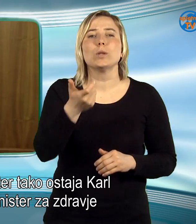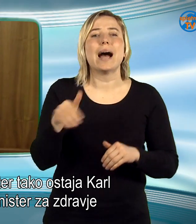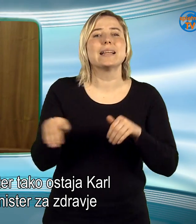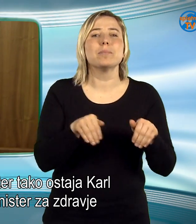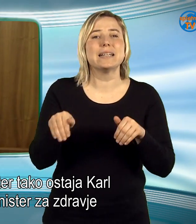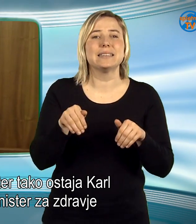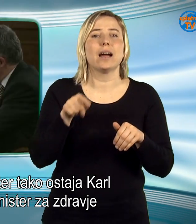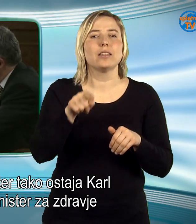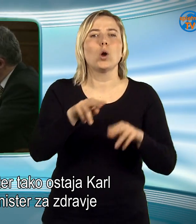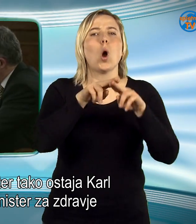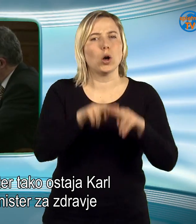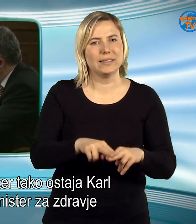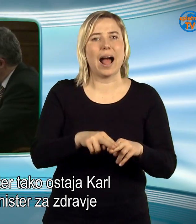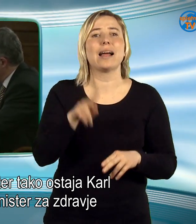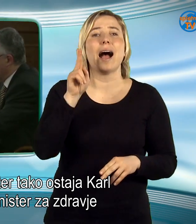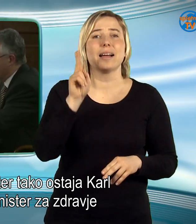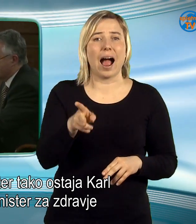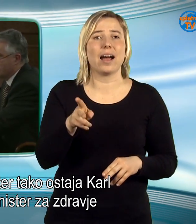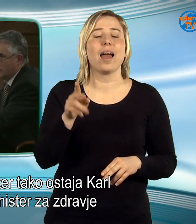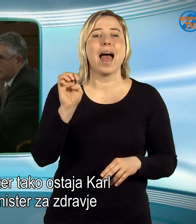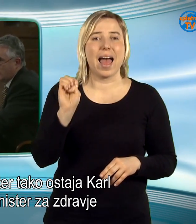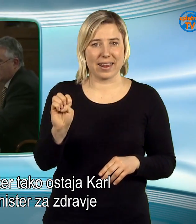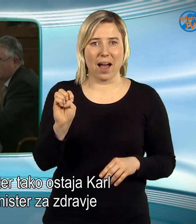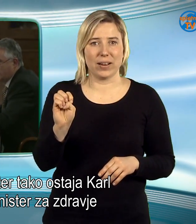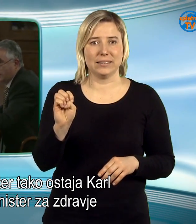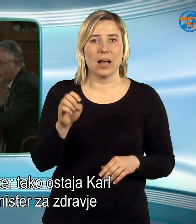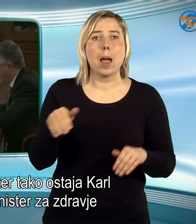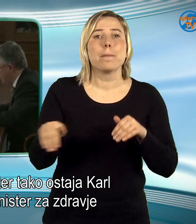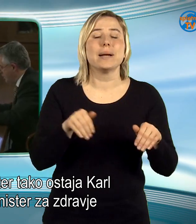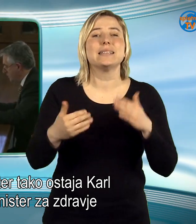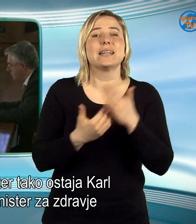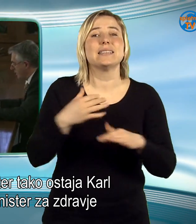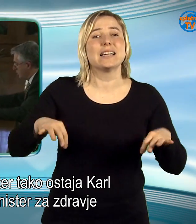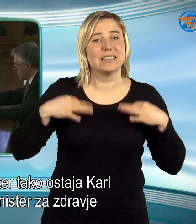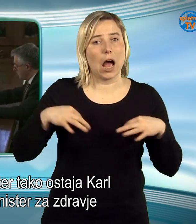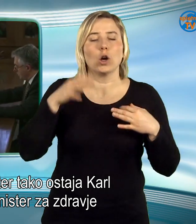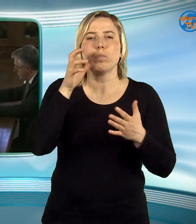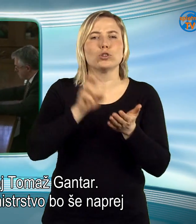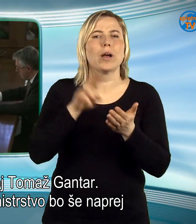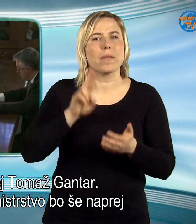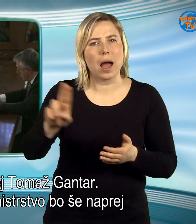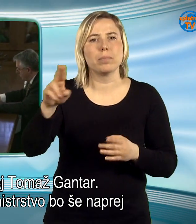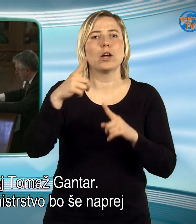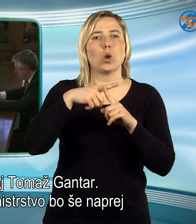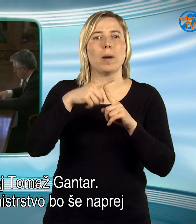Zunanji minister tako ostaja Karol Erjavec, minister za zdravje bo še naprej Tomaž Gantar.